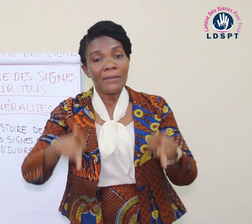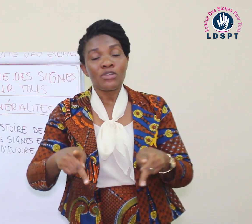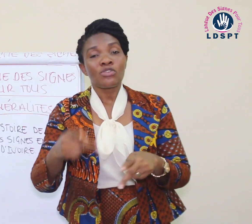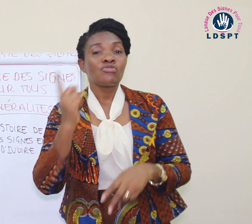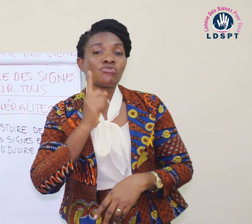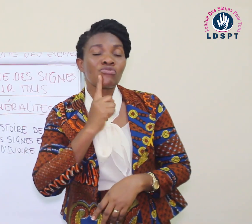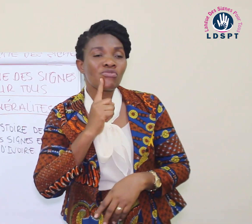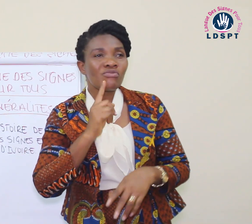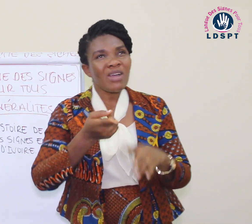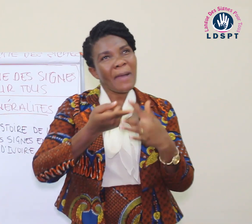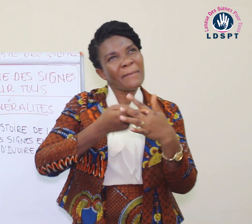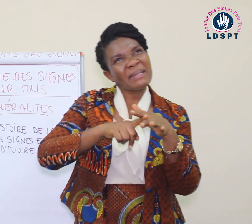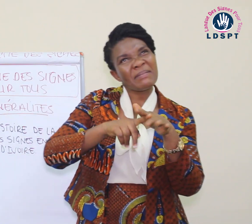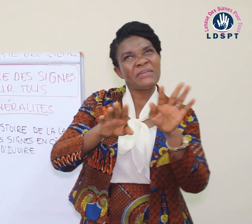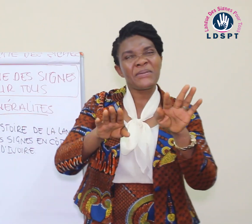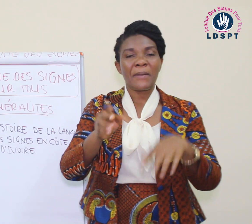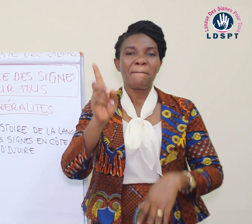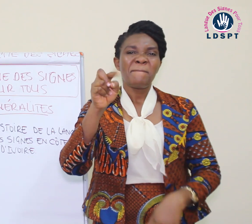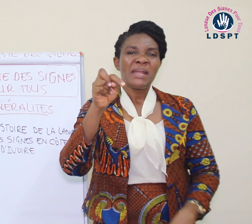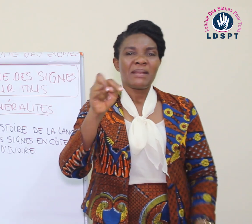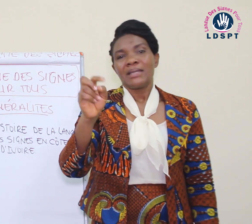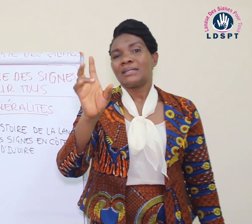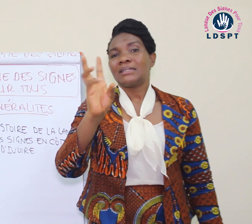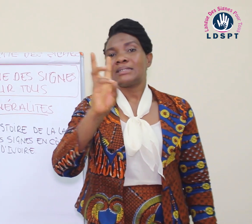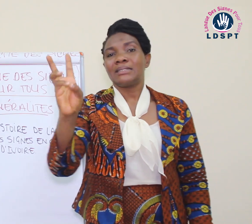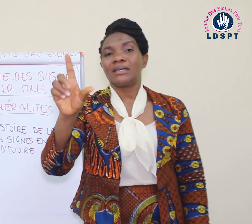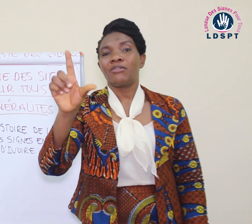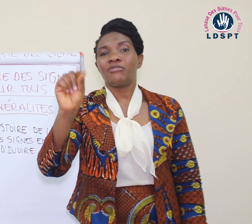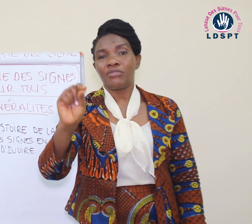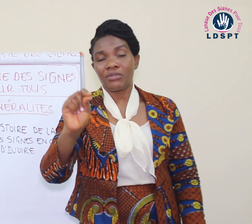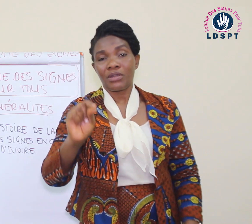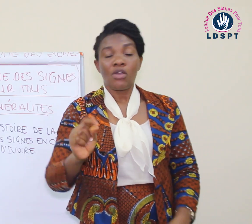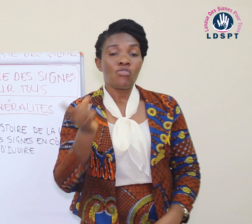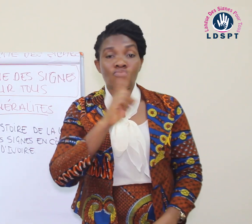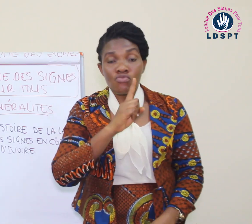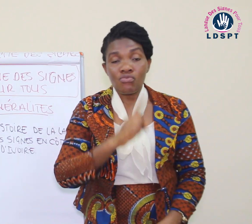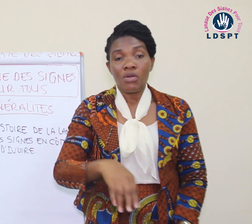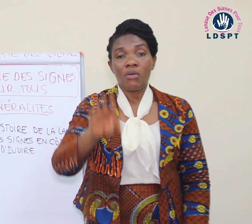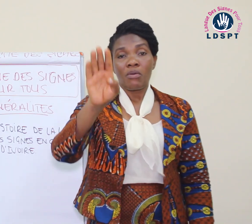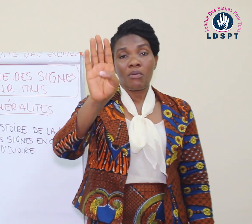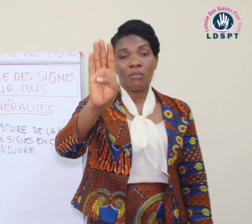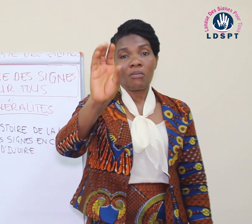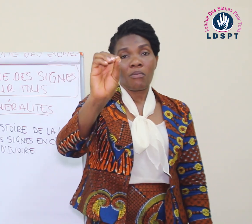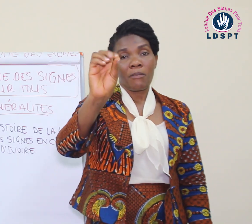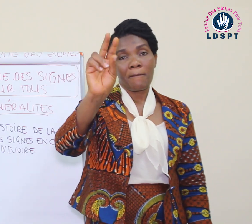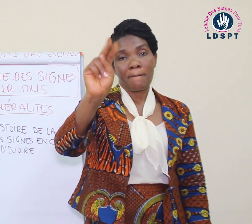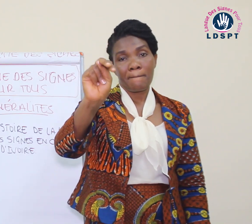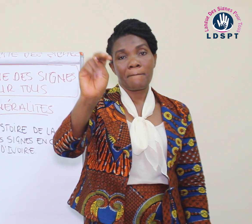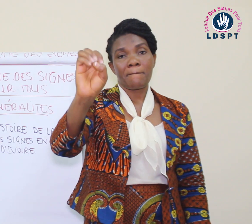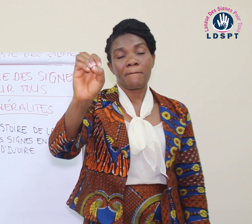de 1620, où Bonnet inventa l'alphabet manuel dont sera